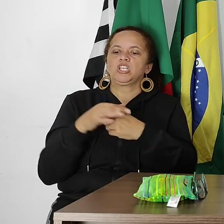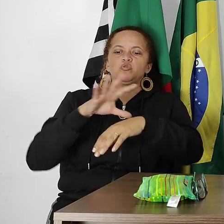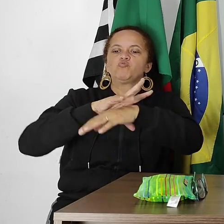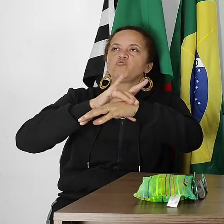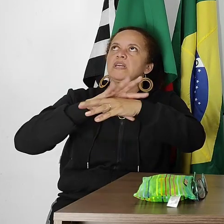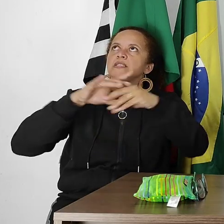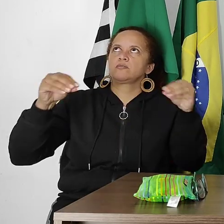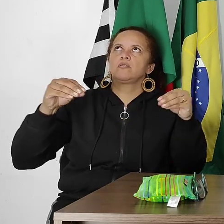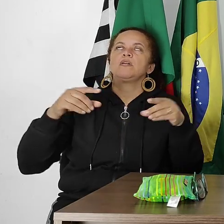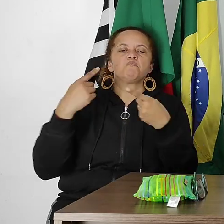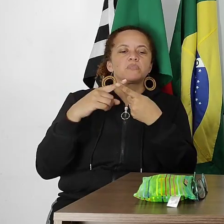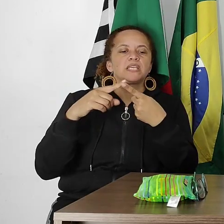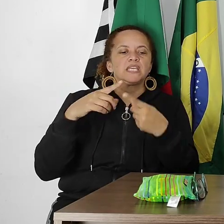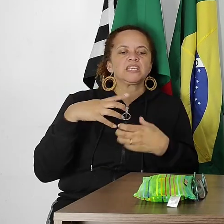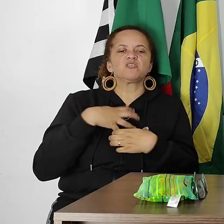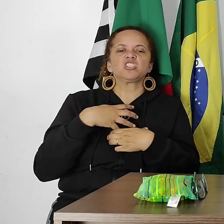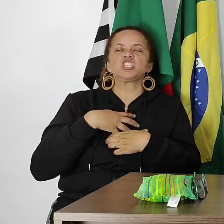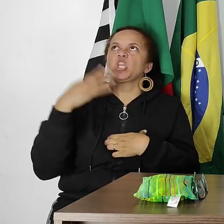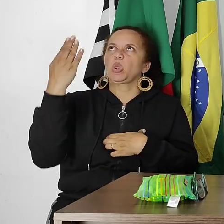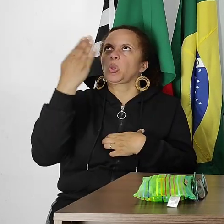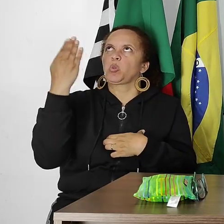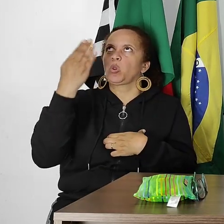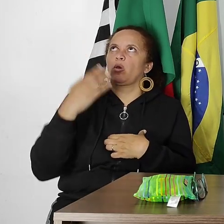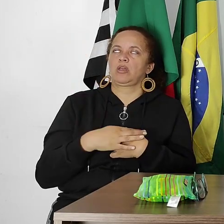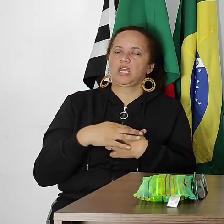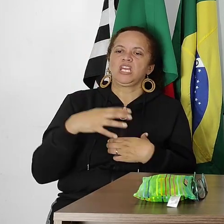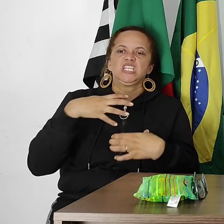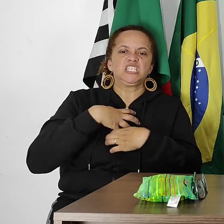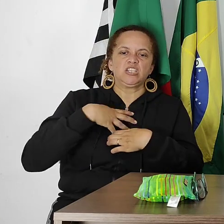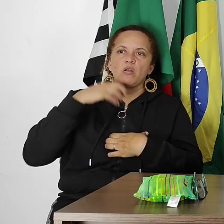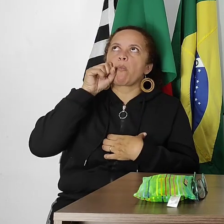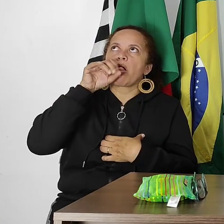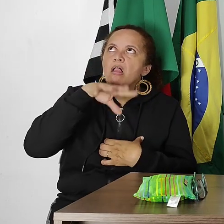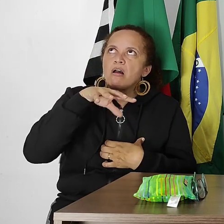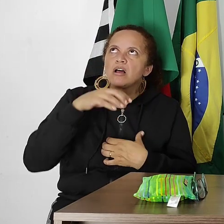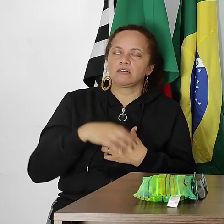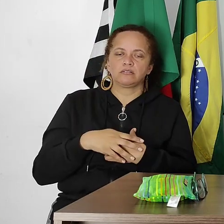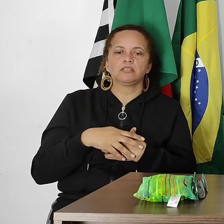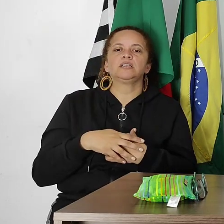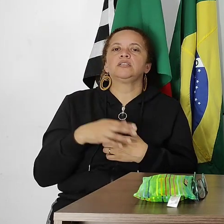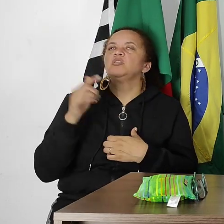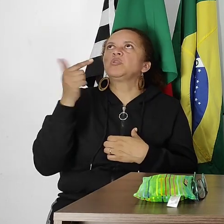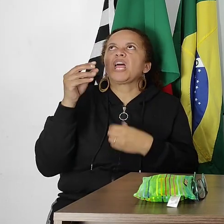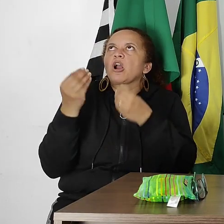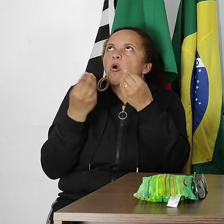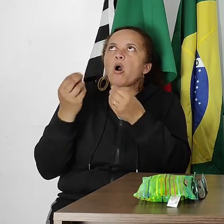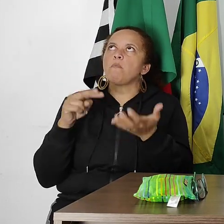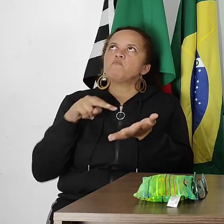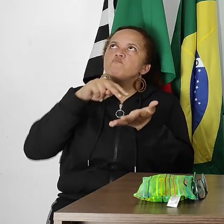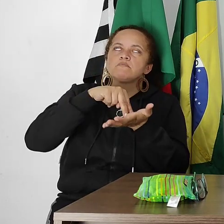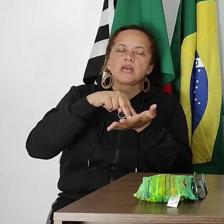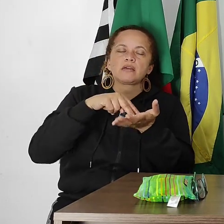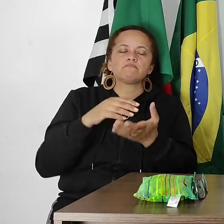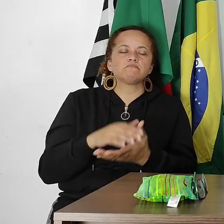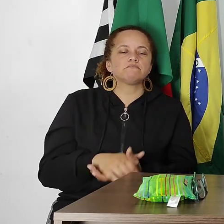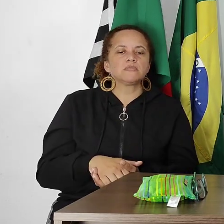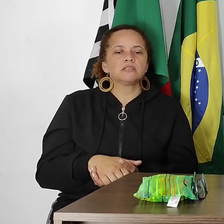vou levantar com essa tontura, com essa ânsia de vômito? Como que eu vou me levantar? Não tem. E